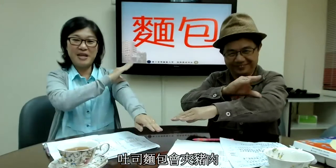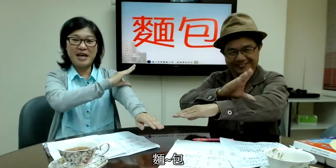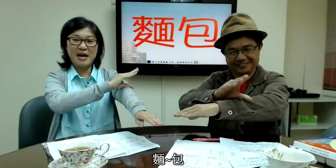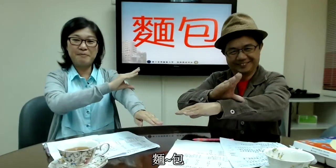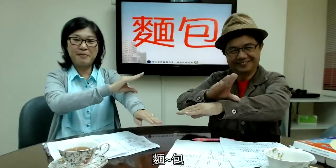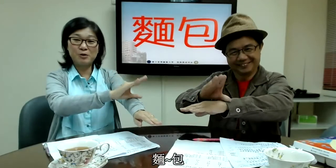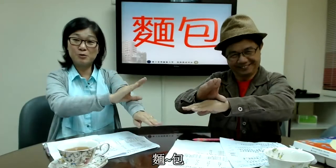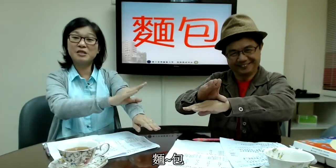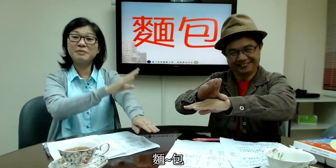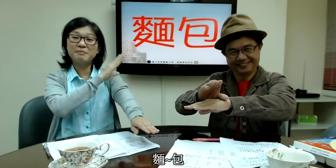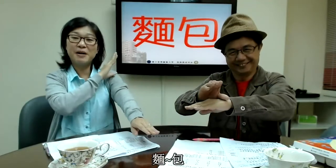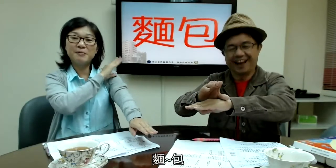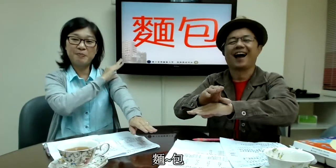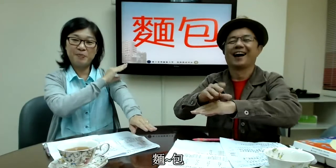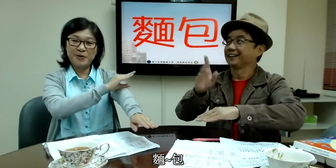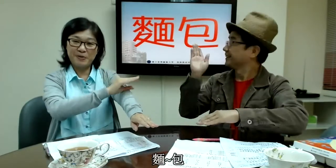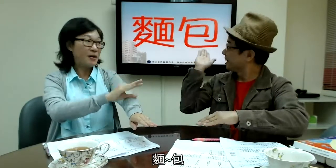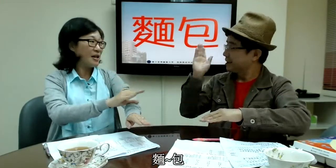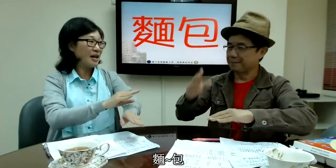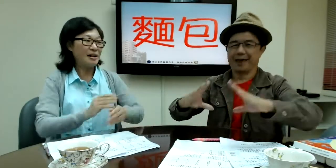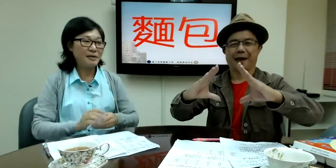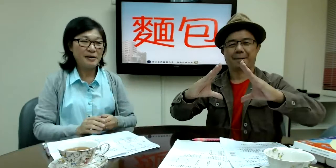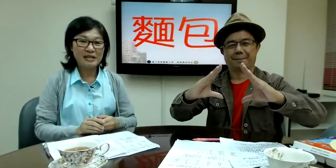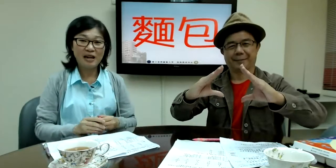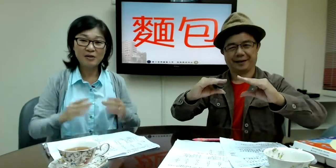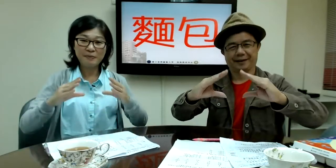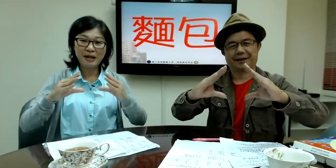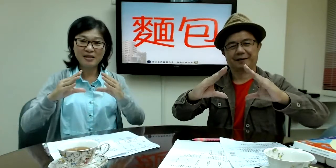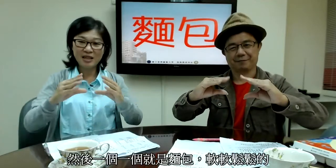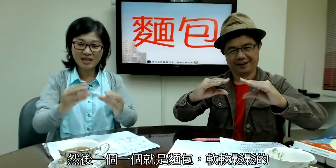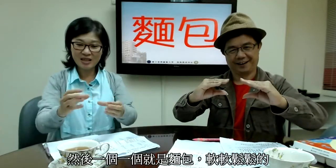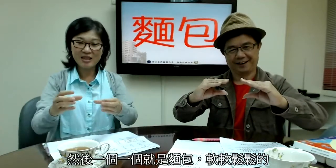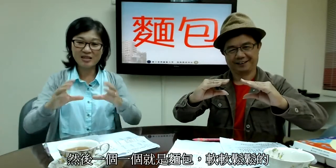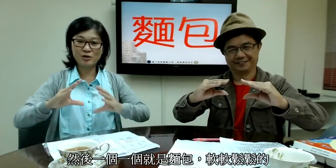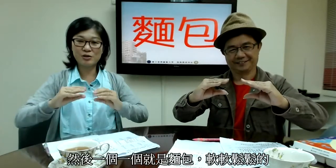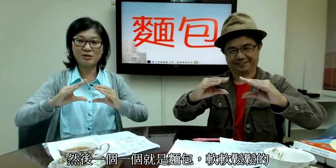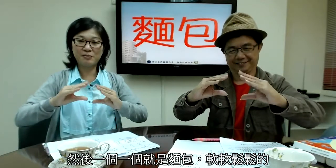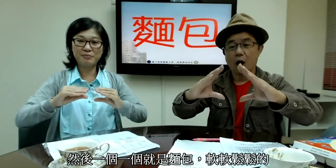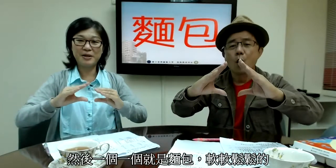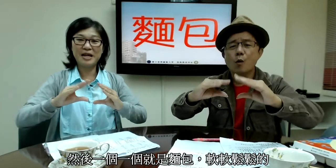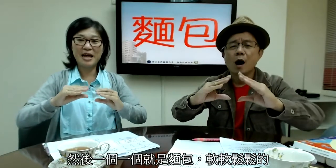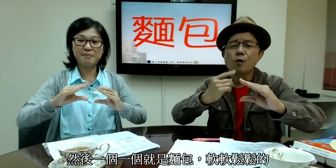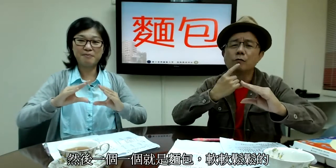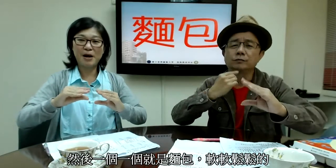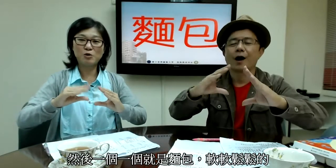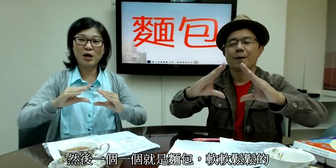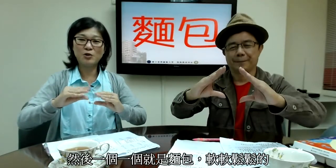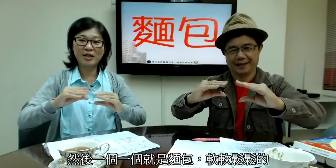面包，吐司面包。然后一般的一个一个的，就是面包，软软的、